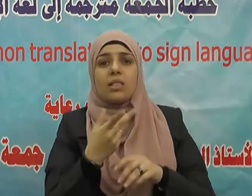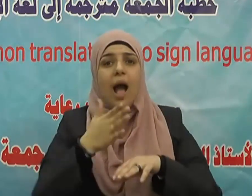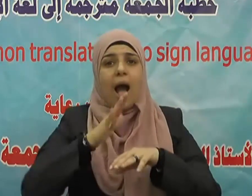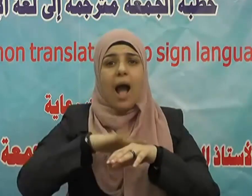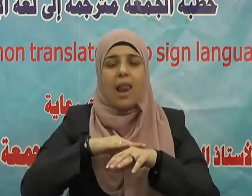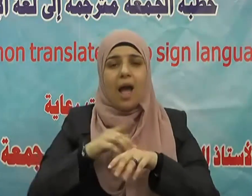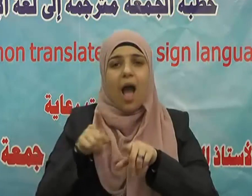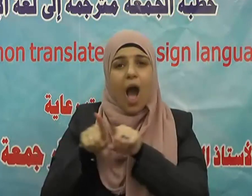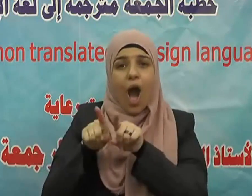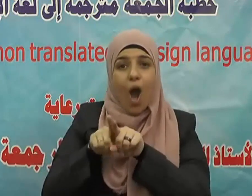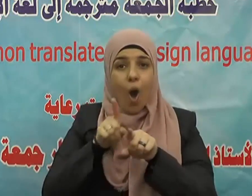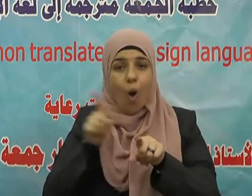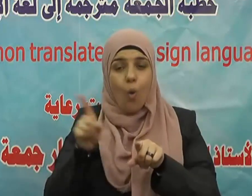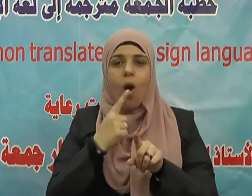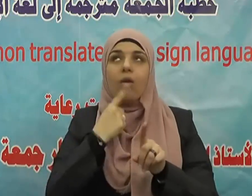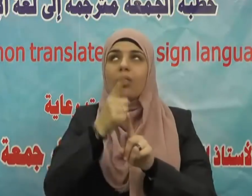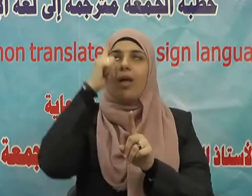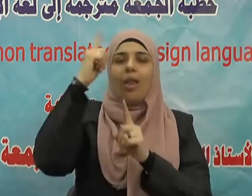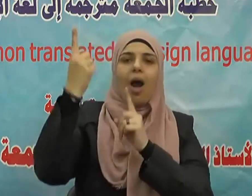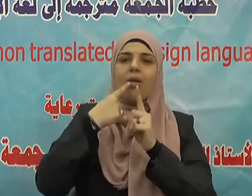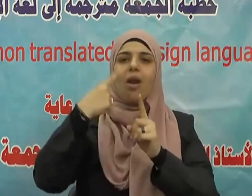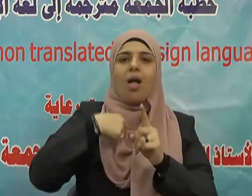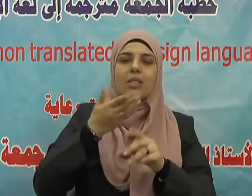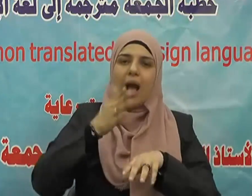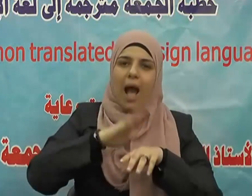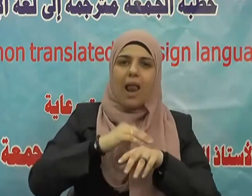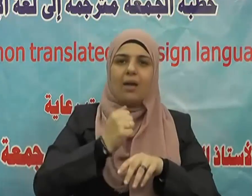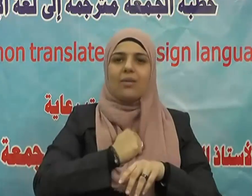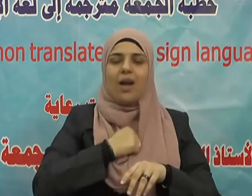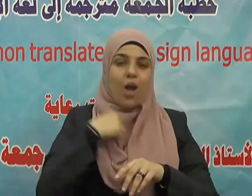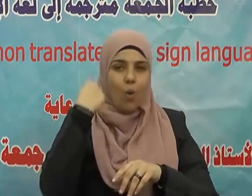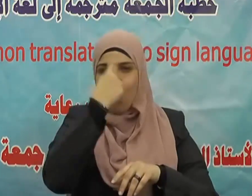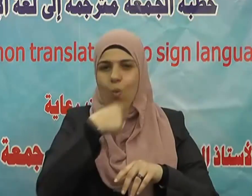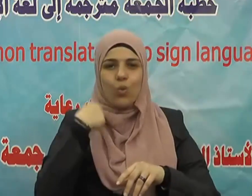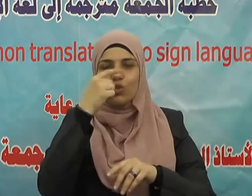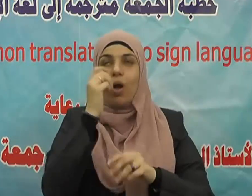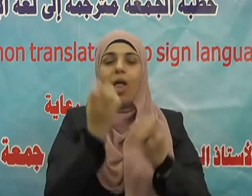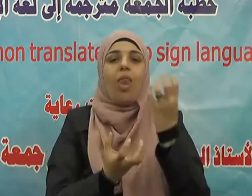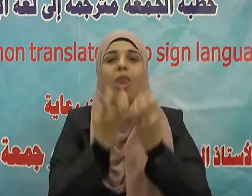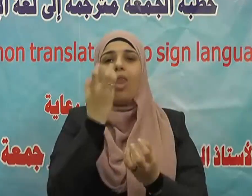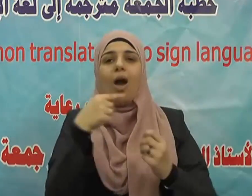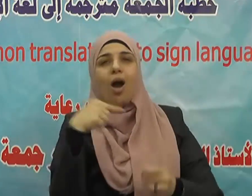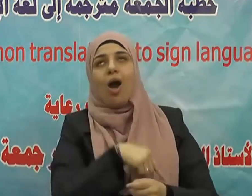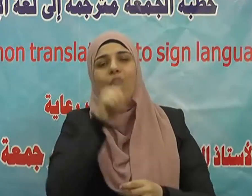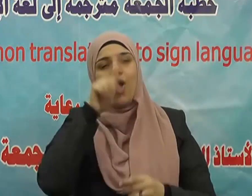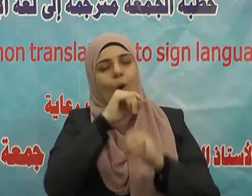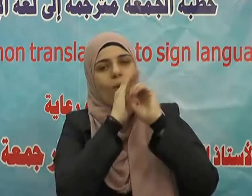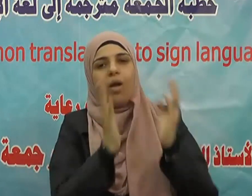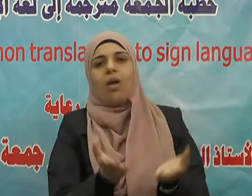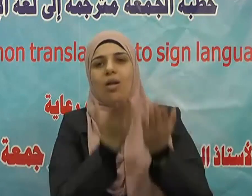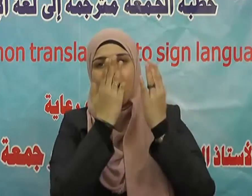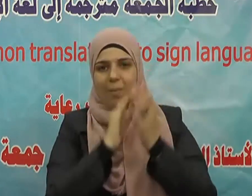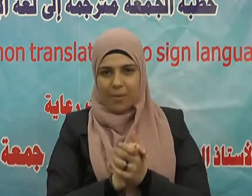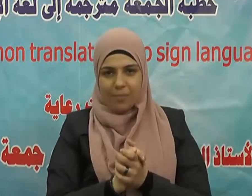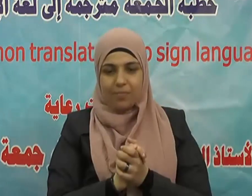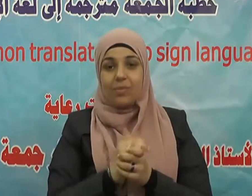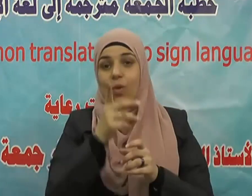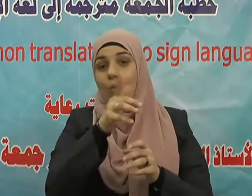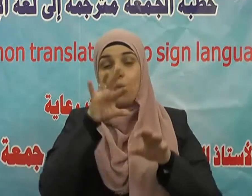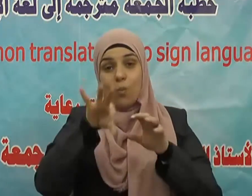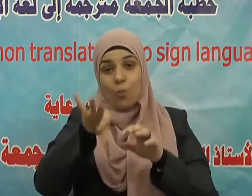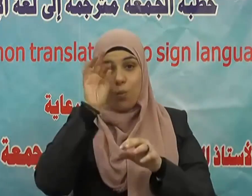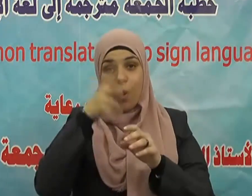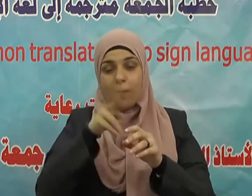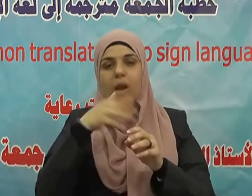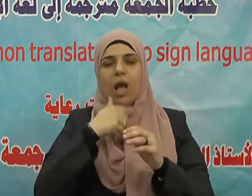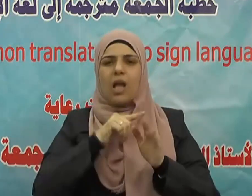أرأيت إن كان في أخي ما أقول؟ قال إن كان فيه ما تقول فقد اغتبت